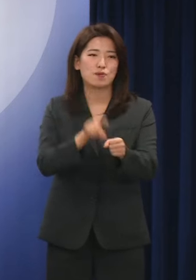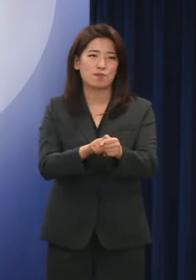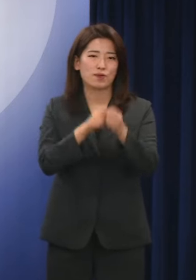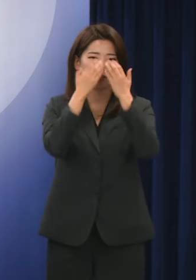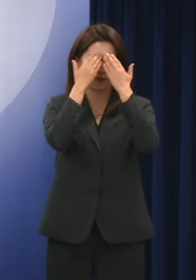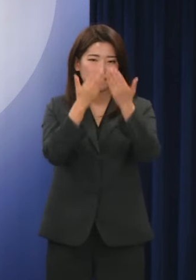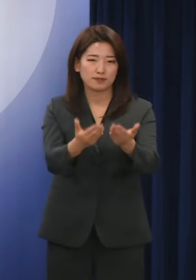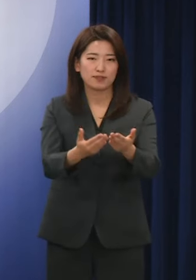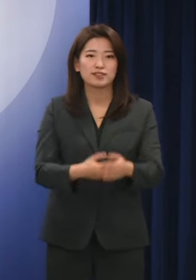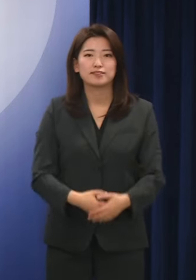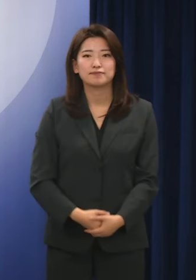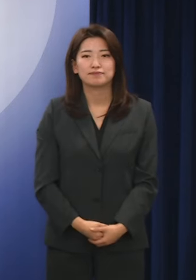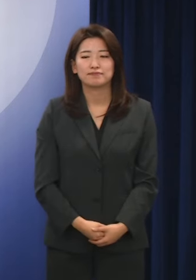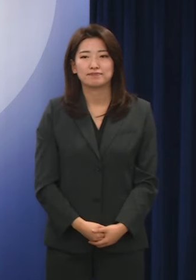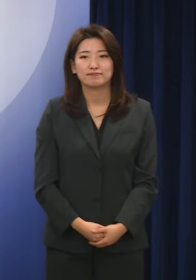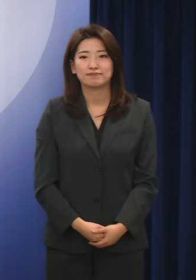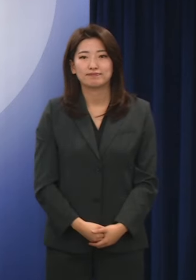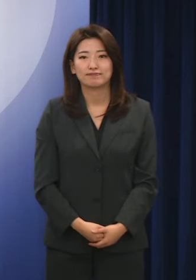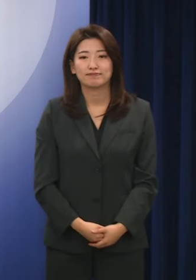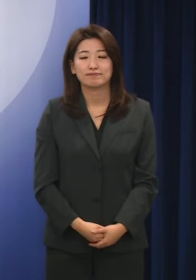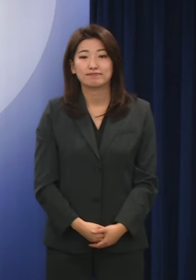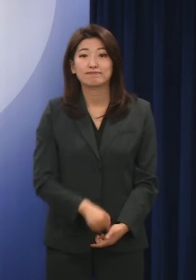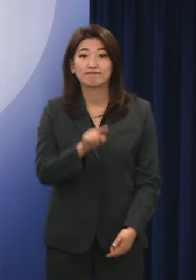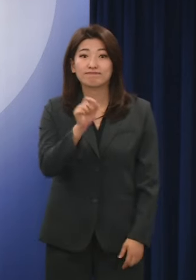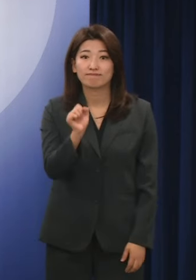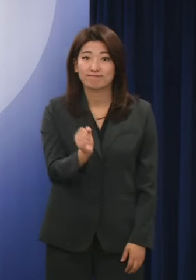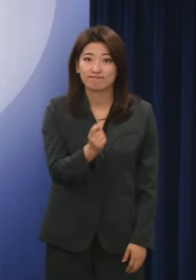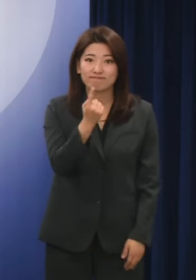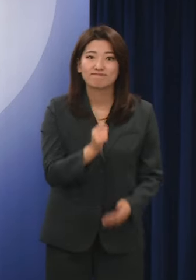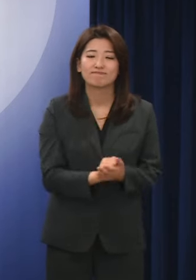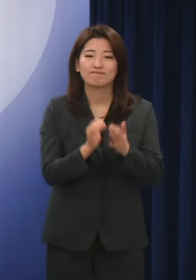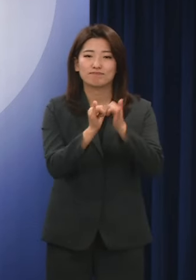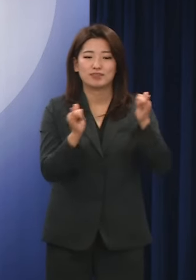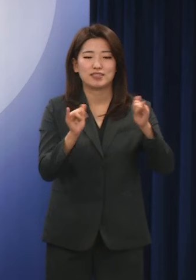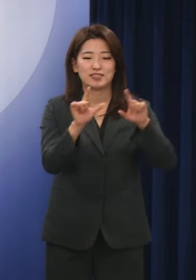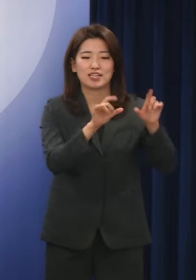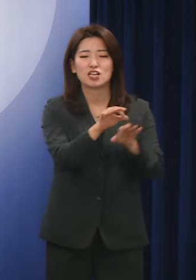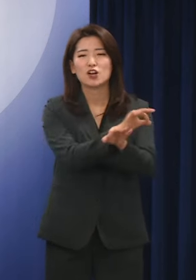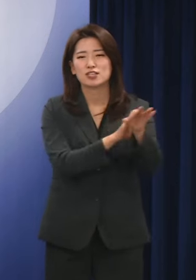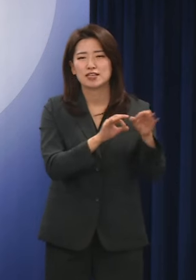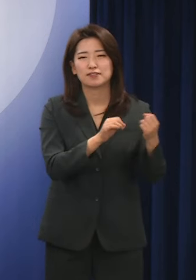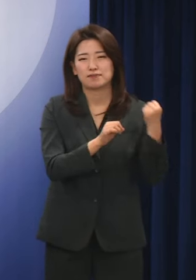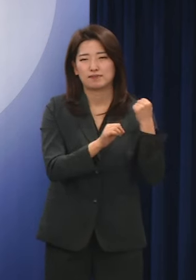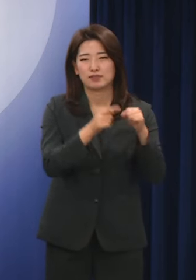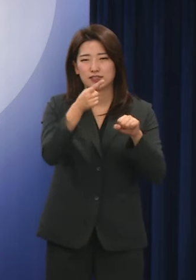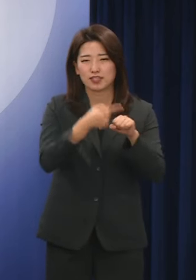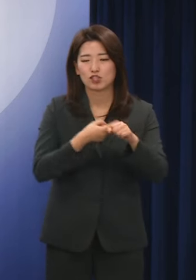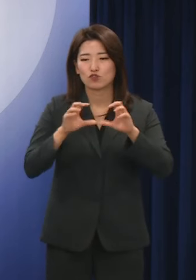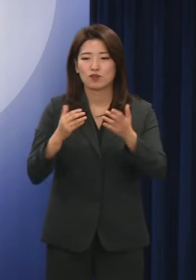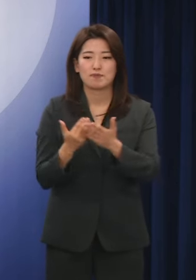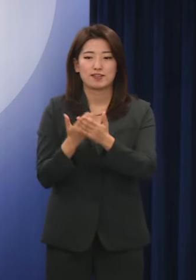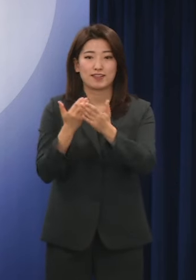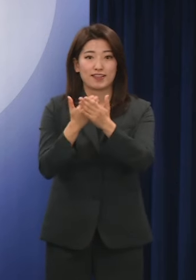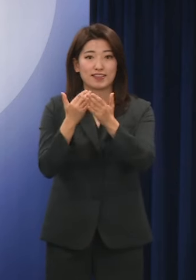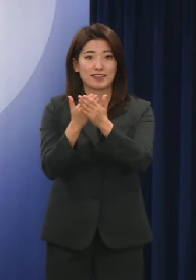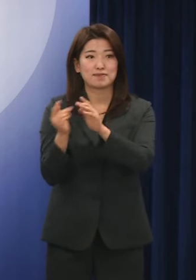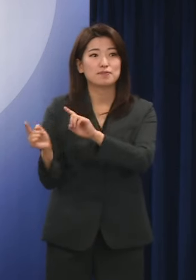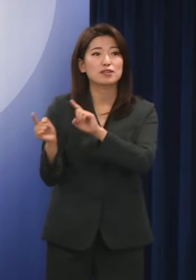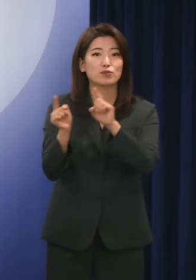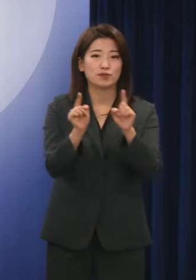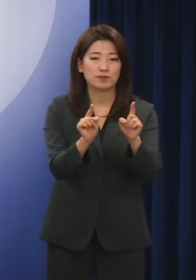두었습니다. 이번 사면을 통해 튼튼한 민생경제를 토대로 국가경제 전반의 활력을